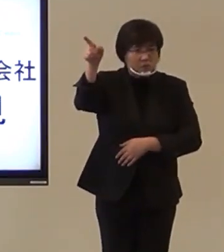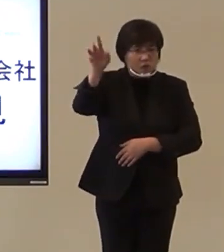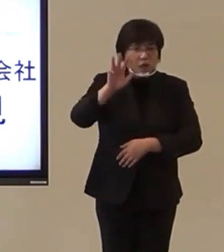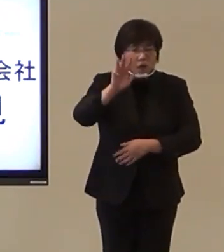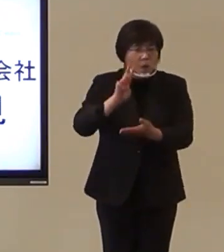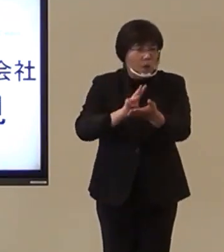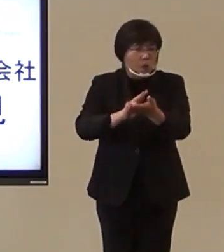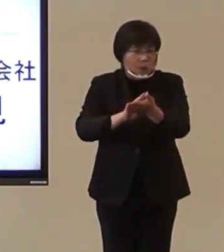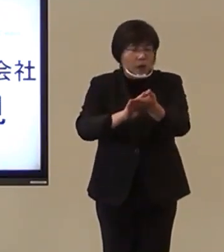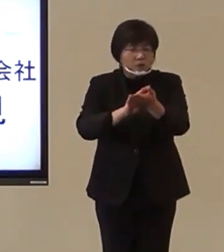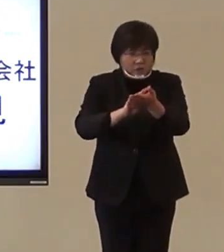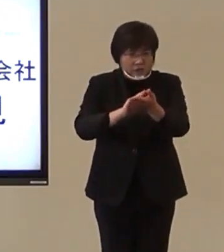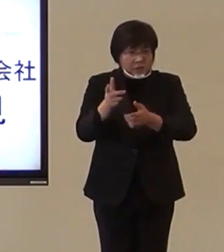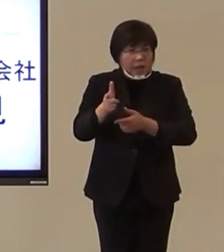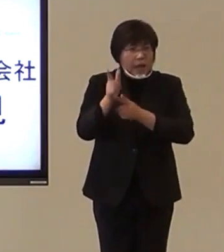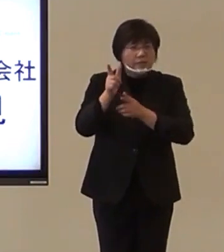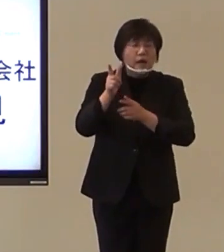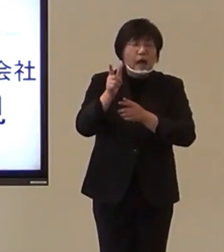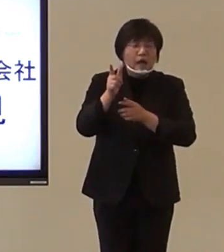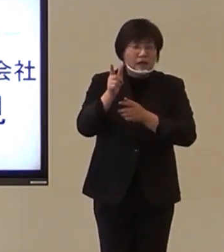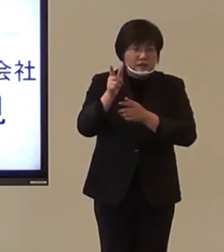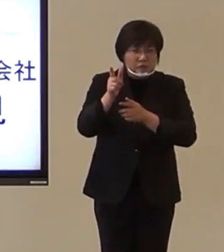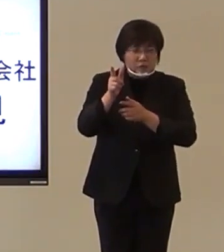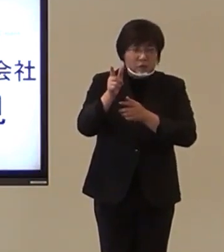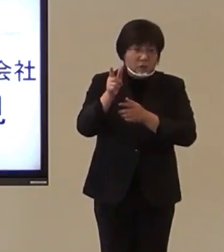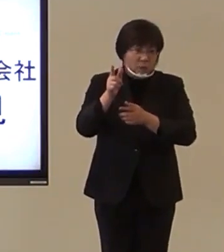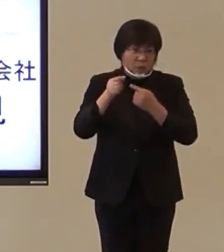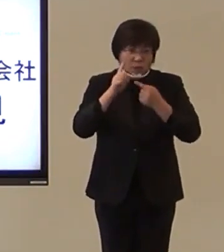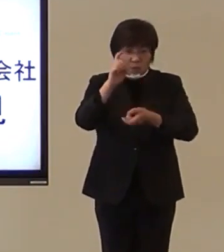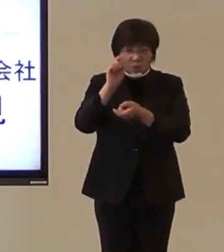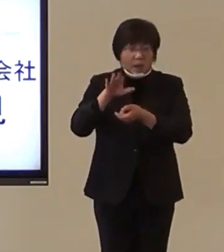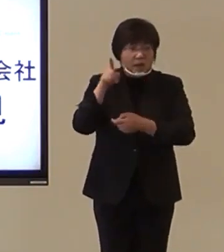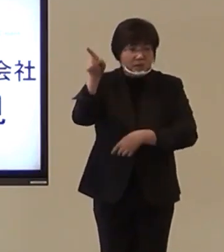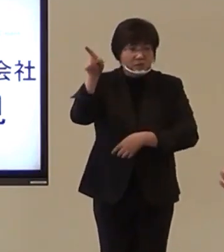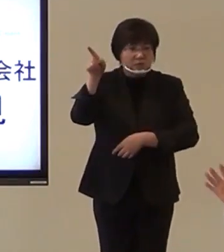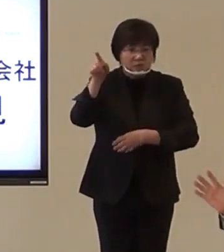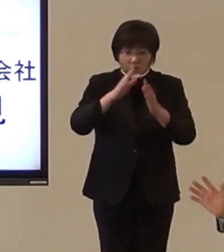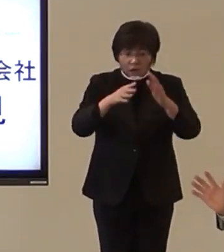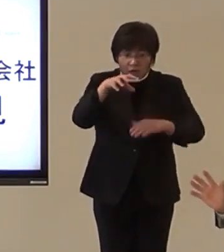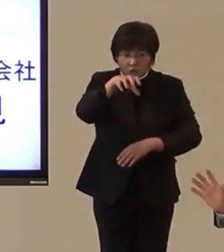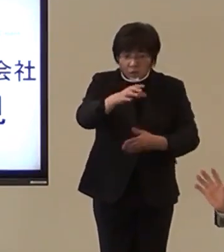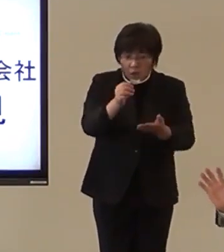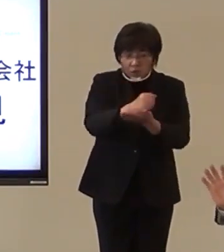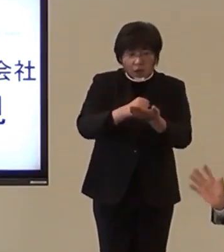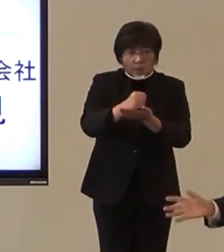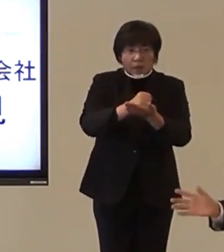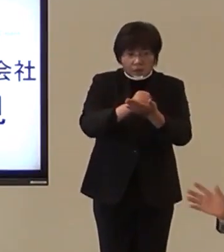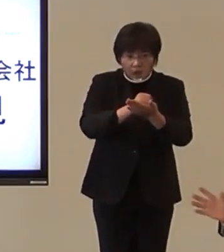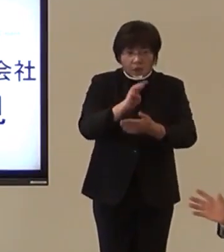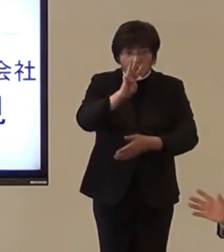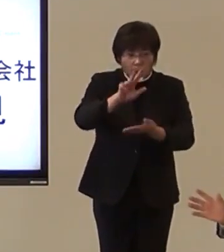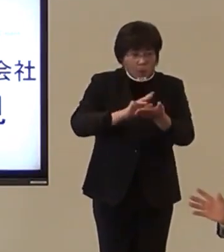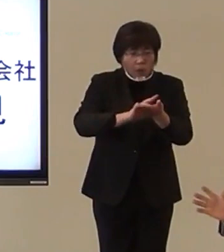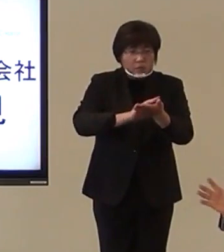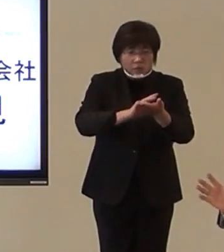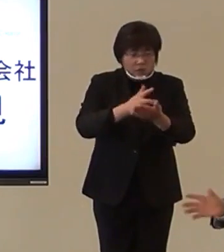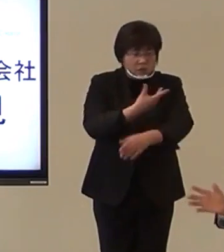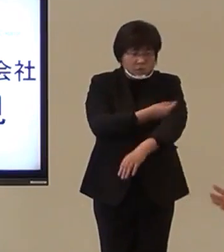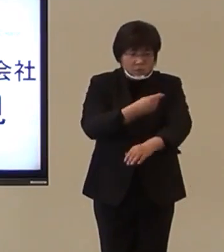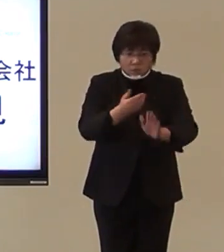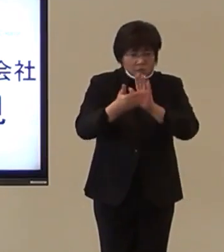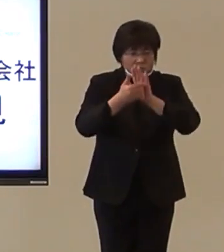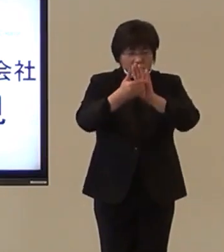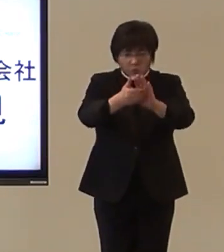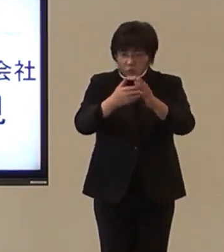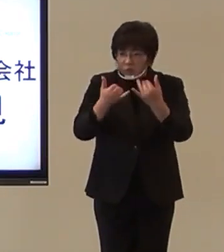葉も出ております。これはどういうことかっていうと、ワクチンの接種会場においてたまたまワクチンを打たない人が出てきたり、そういう人